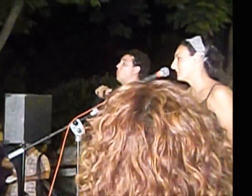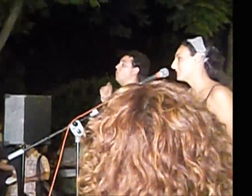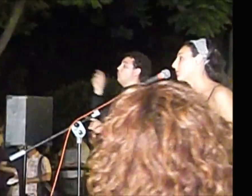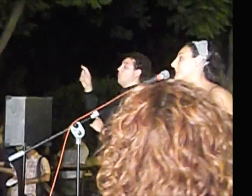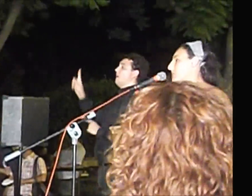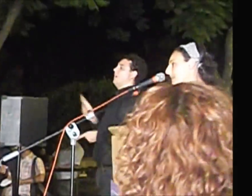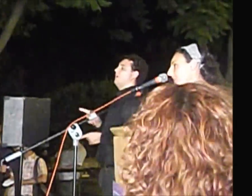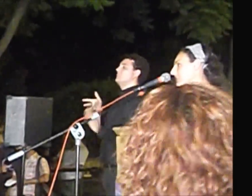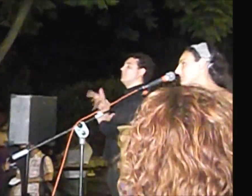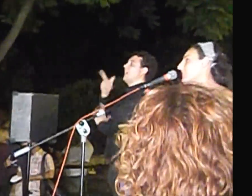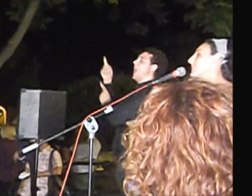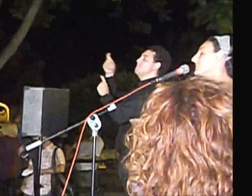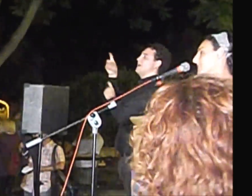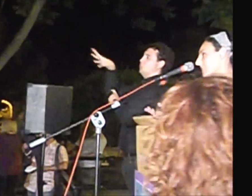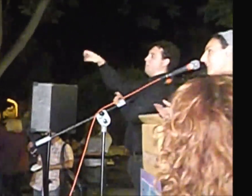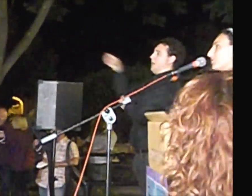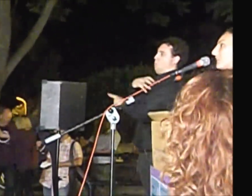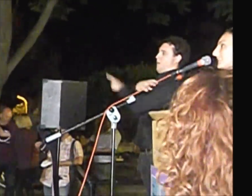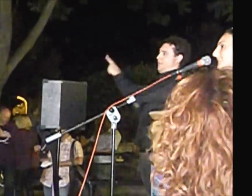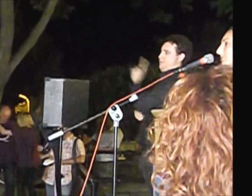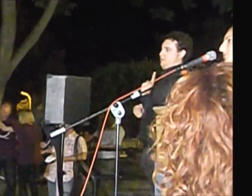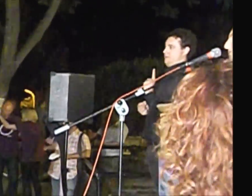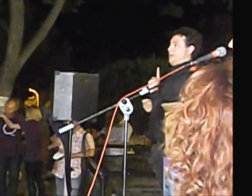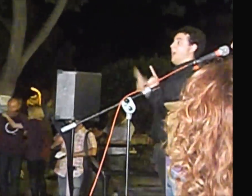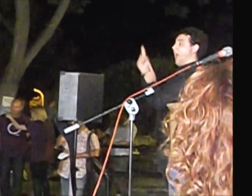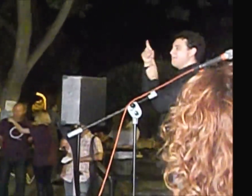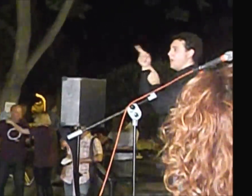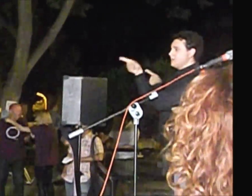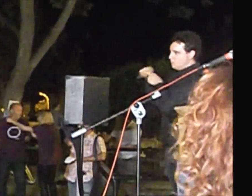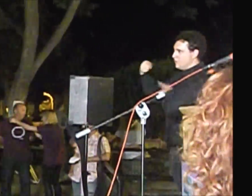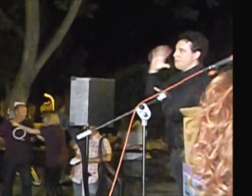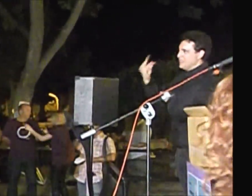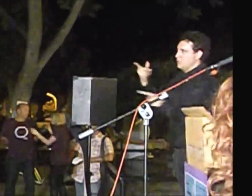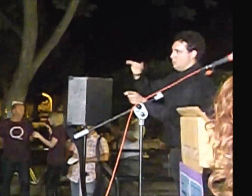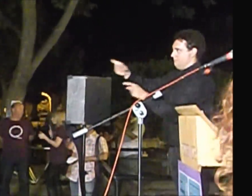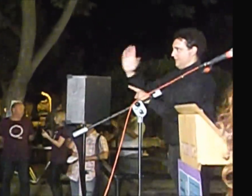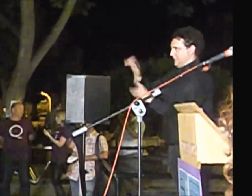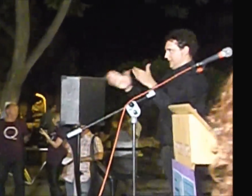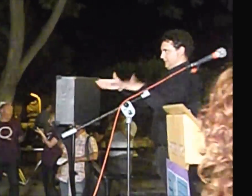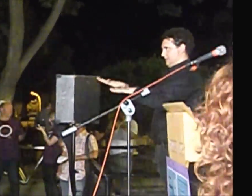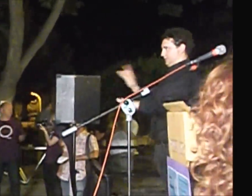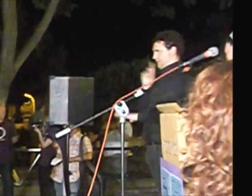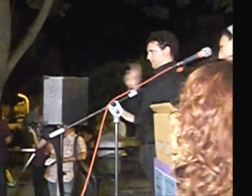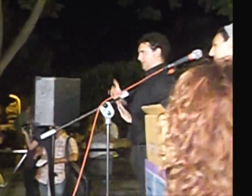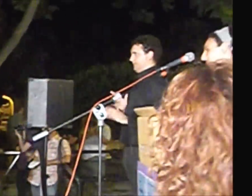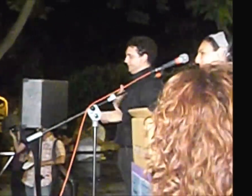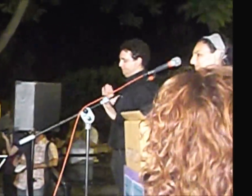armas, con las que matan a los palestinos. Y nada, ya está. Muchas gracias.